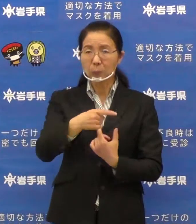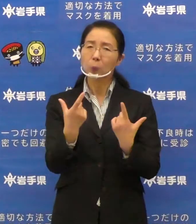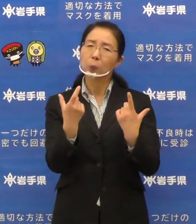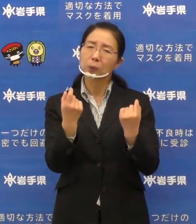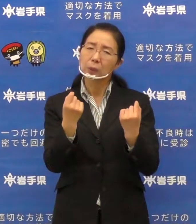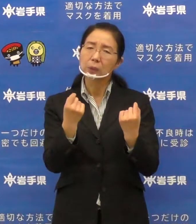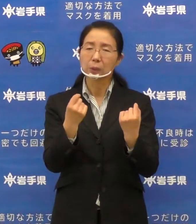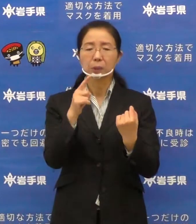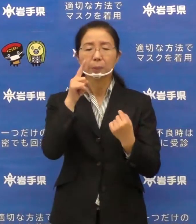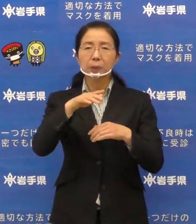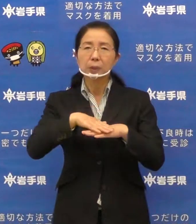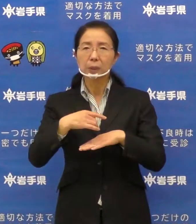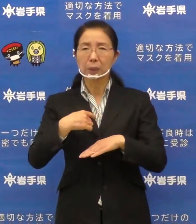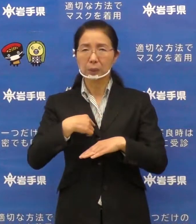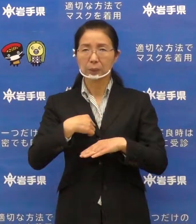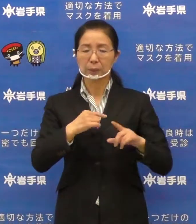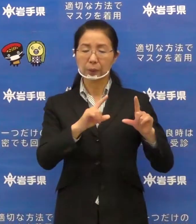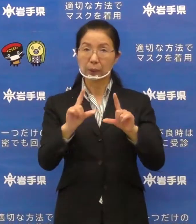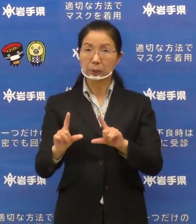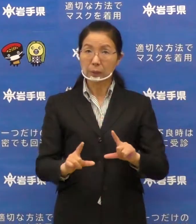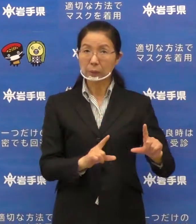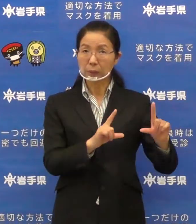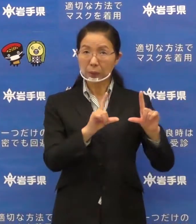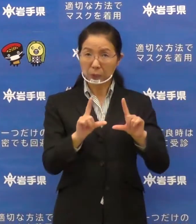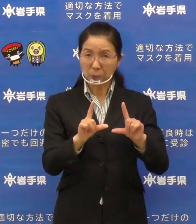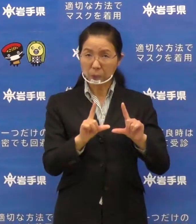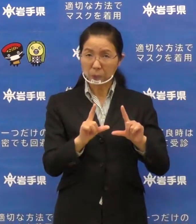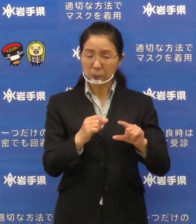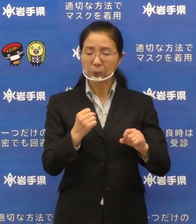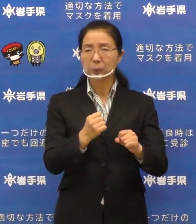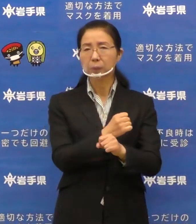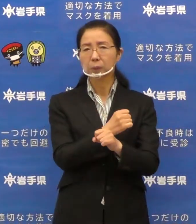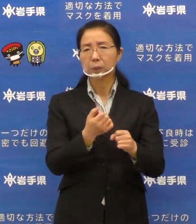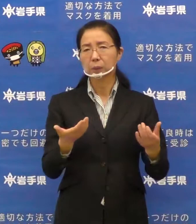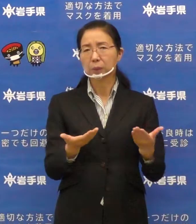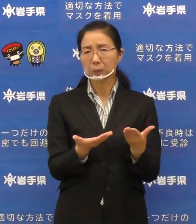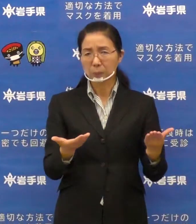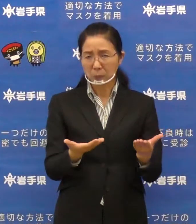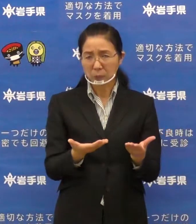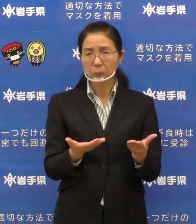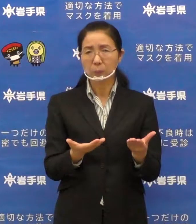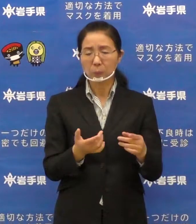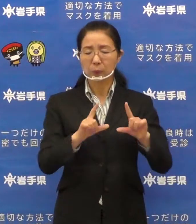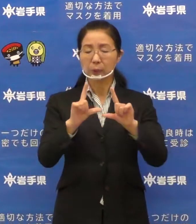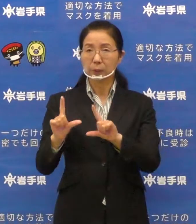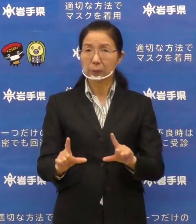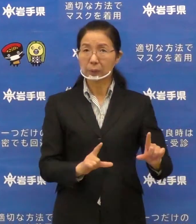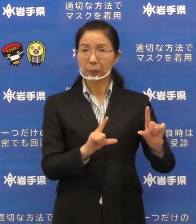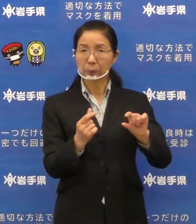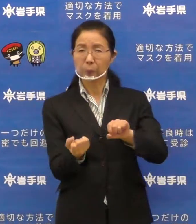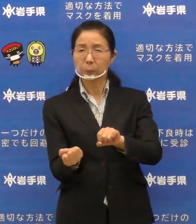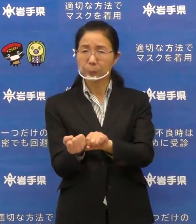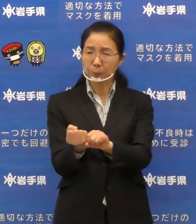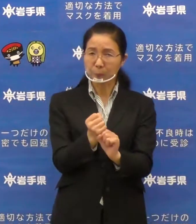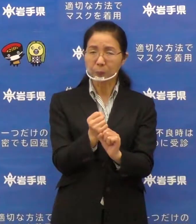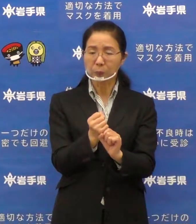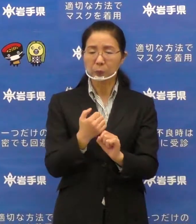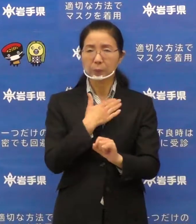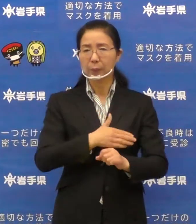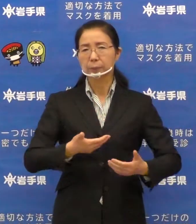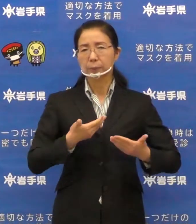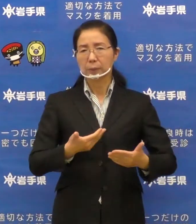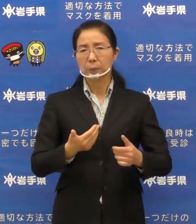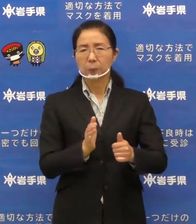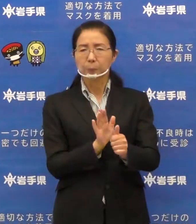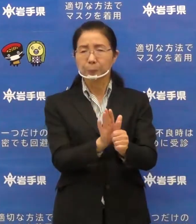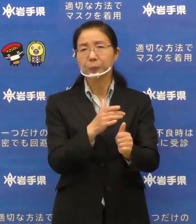、この生活なりわい、これを再建再生させ、安全を確保していくようにしたいと